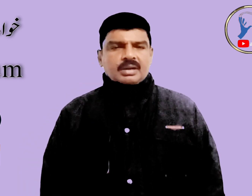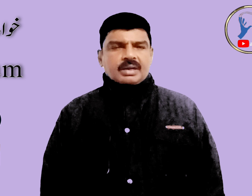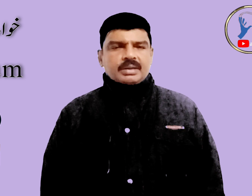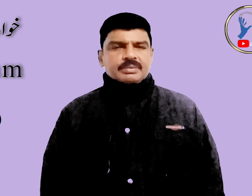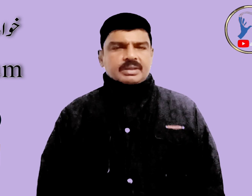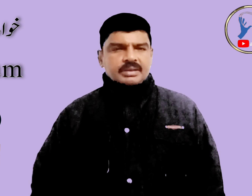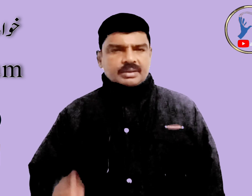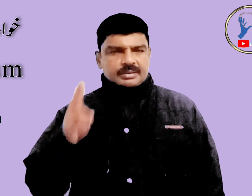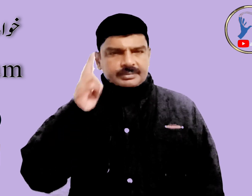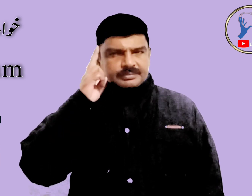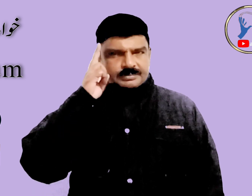ख्वाब देखना,